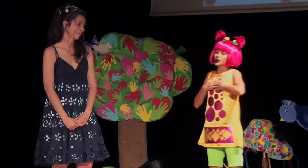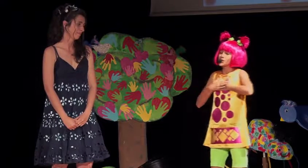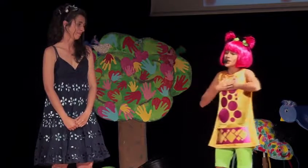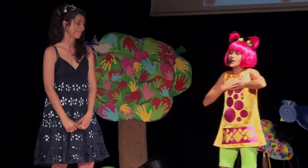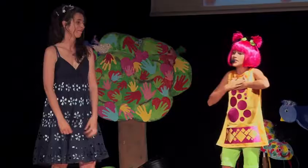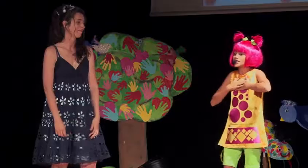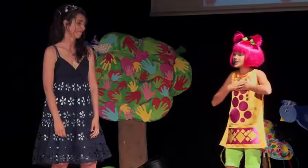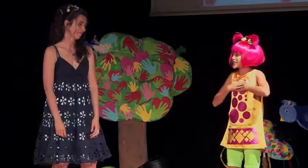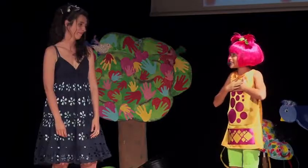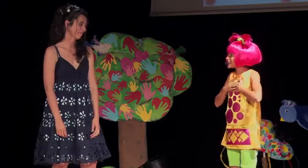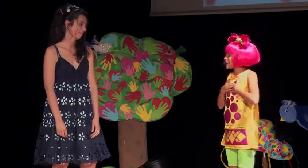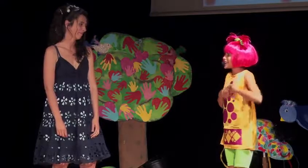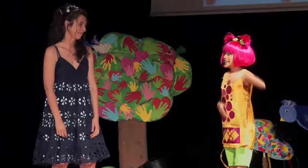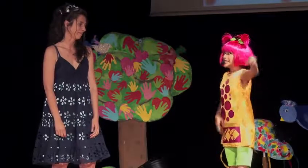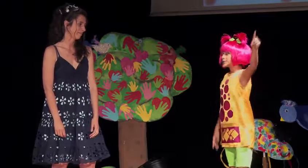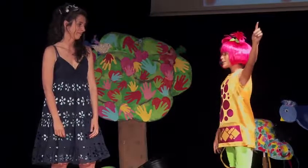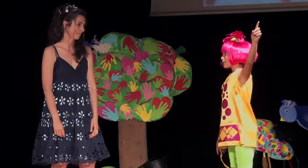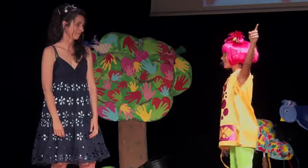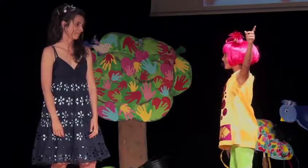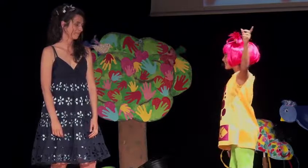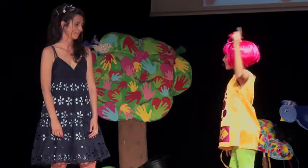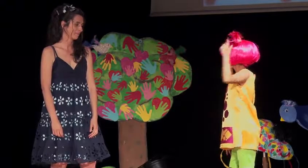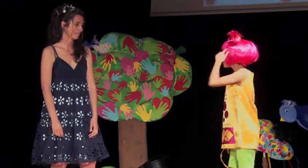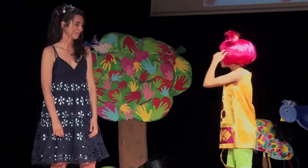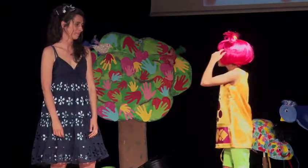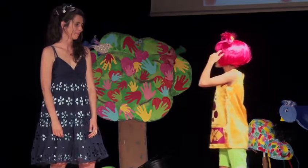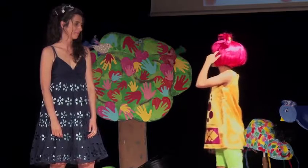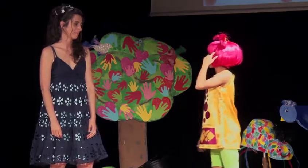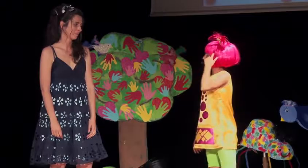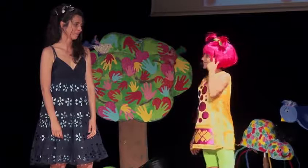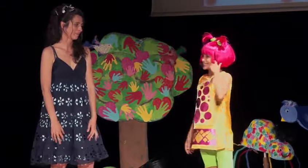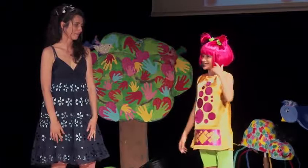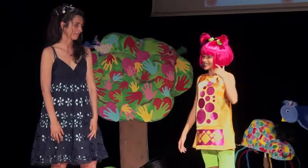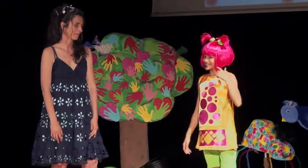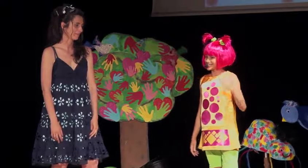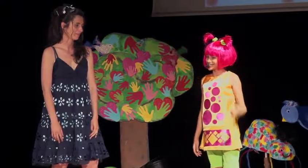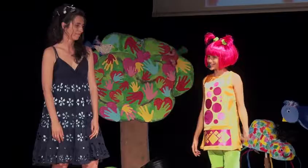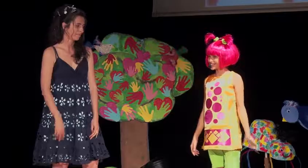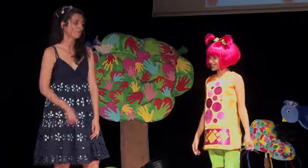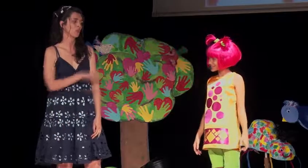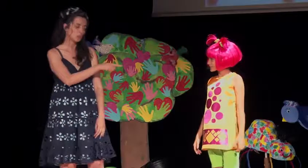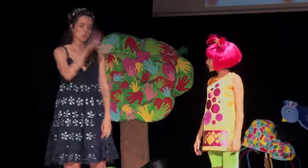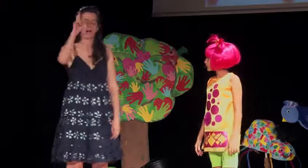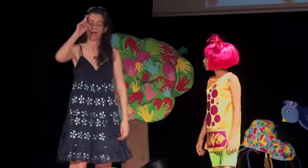une grande richesse. Et sur ma planète, tout le monde pense ainsi. Tu as tellement